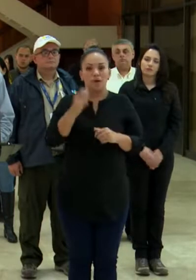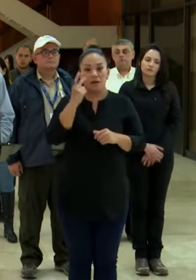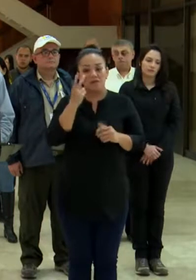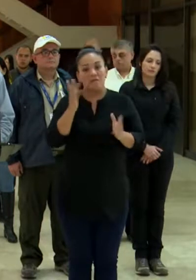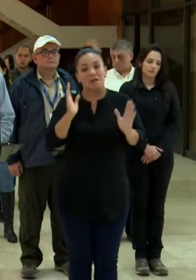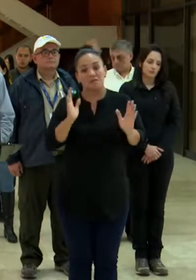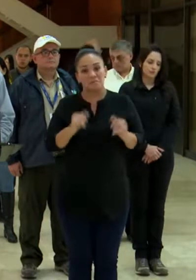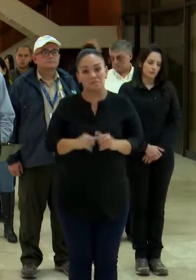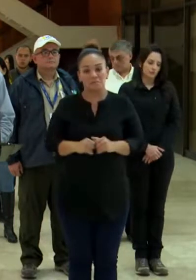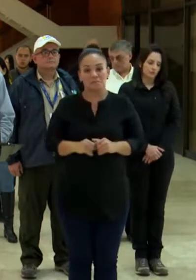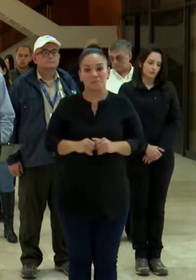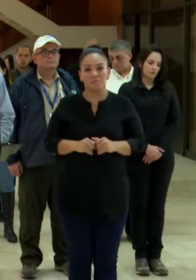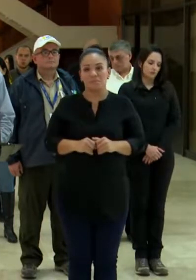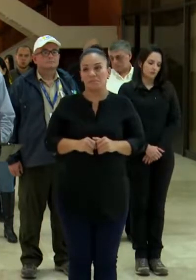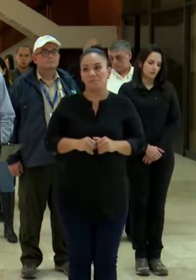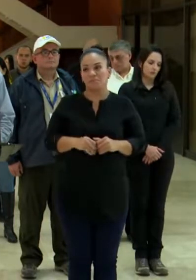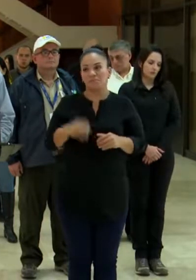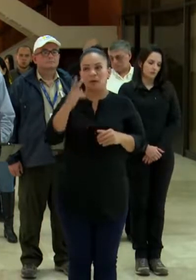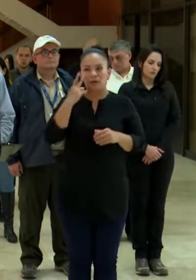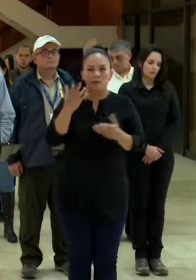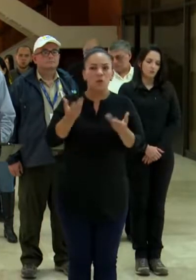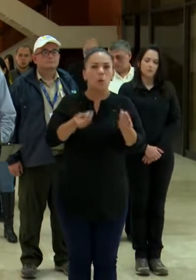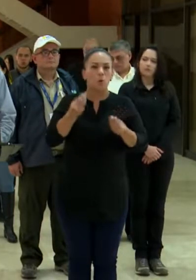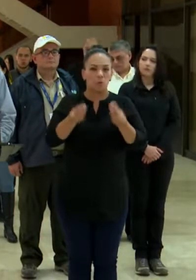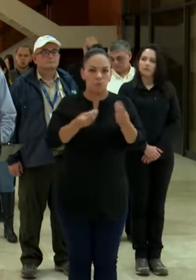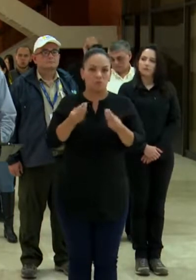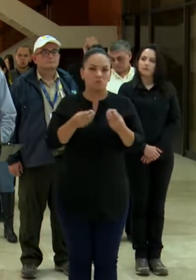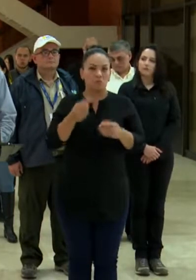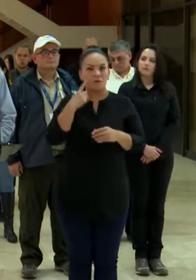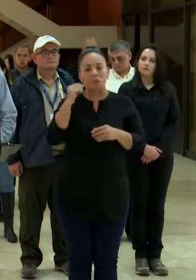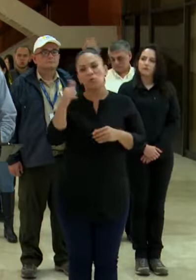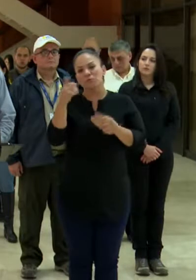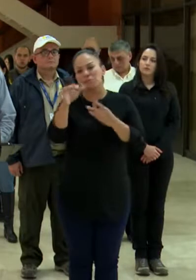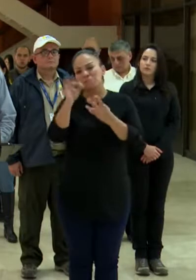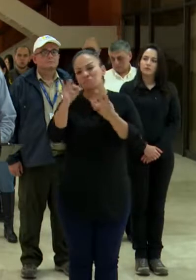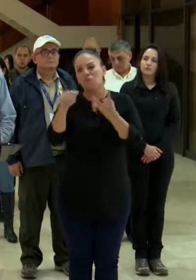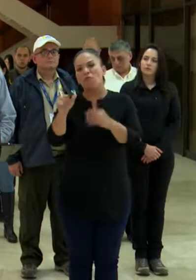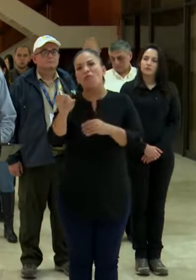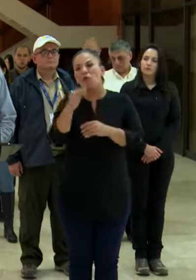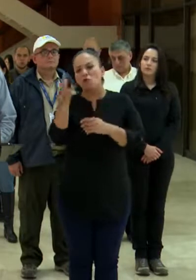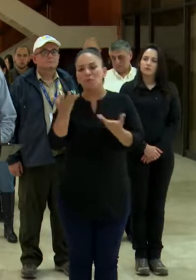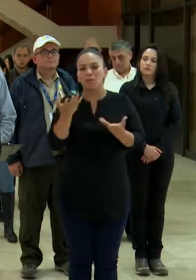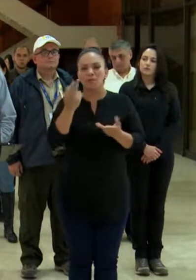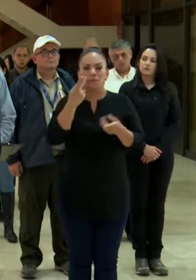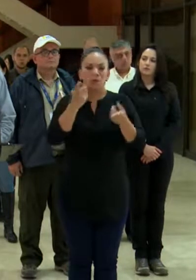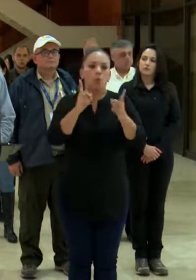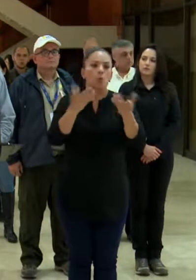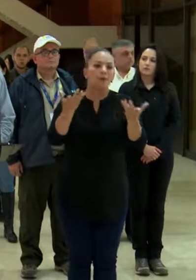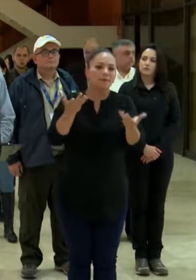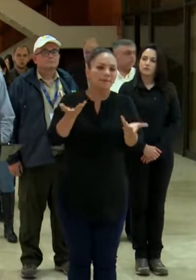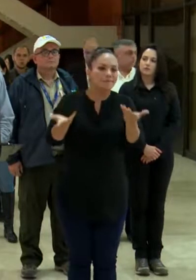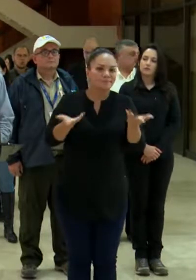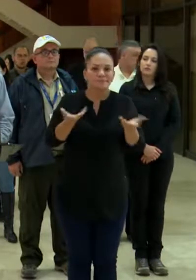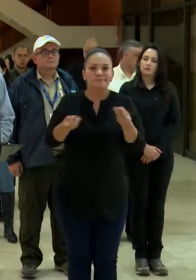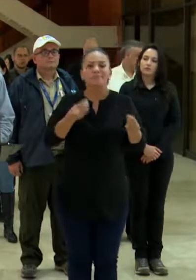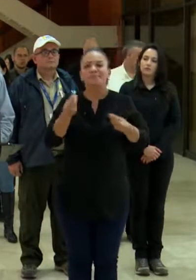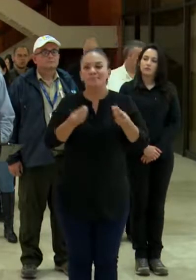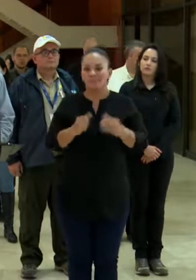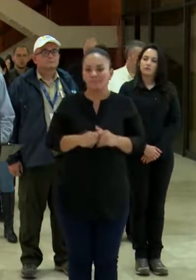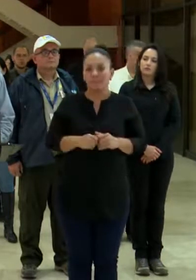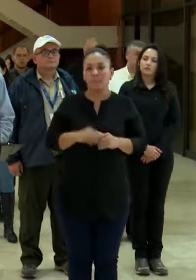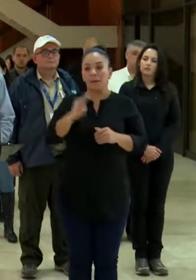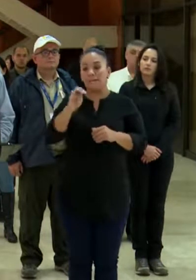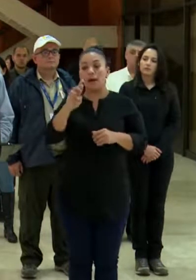ver si existen otros medios y habría que pensar cuál es la conveniencia. Para eso, doña